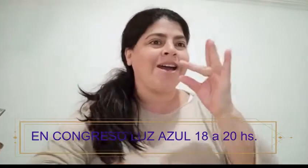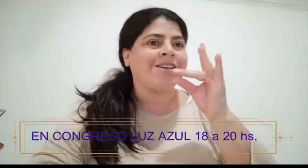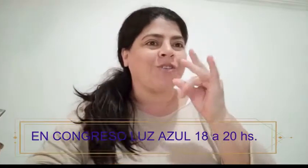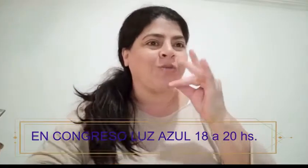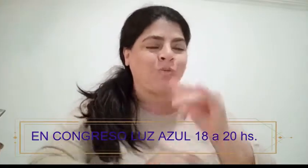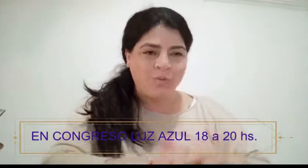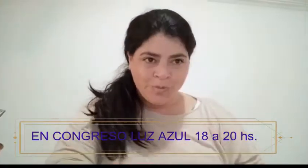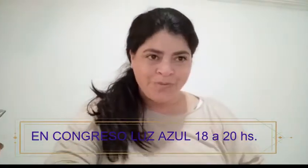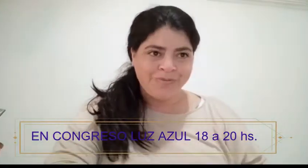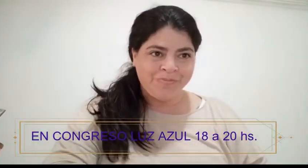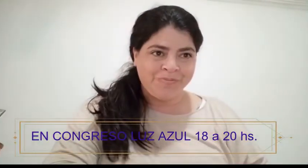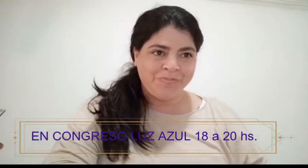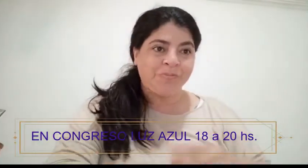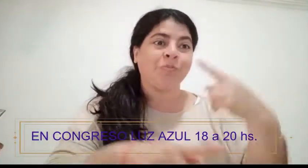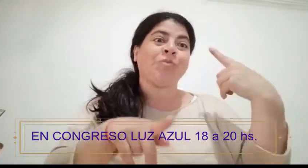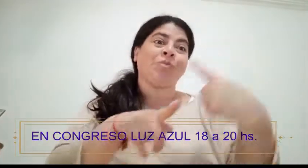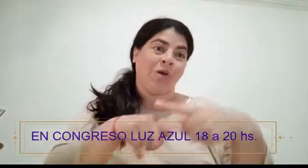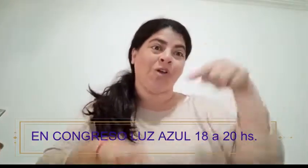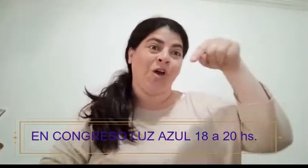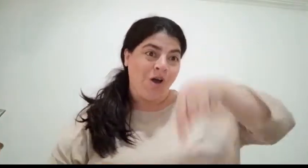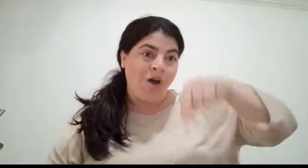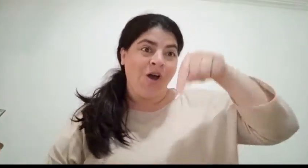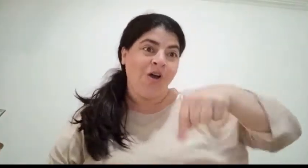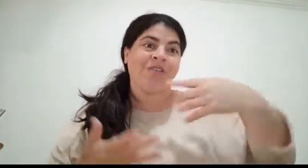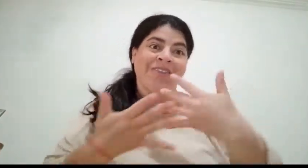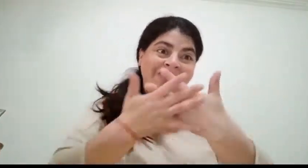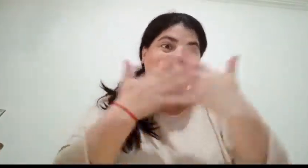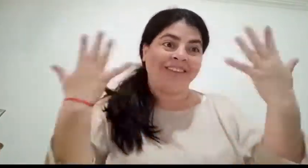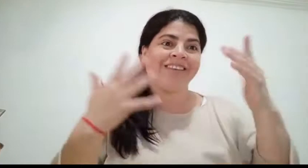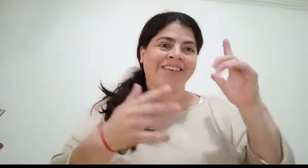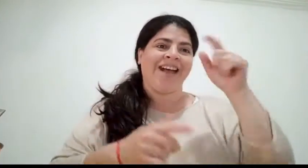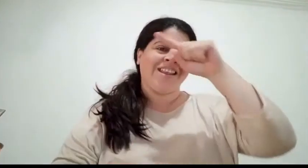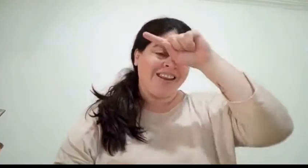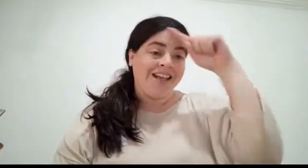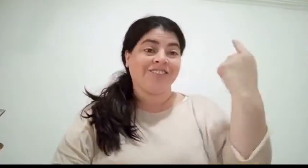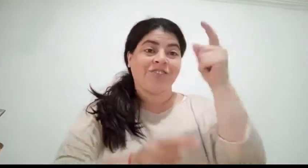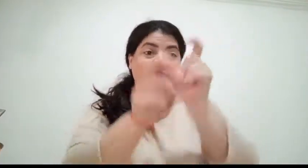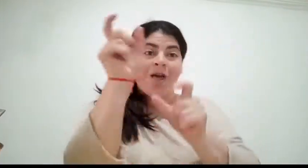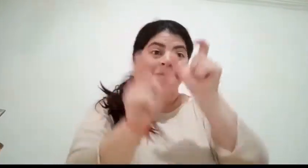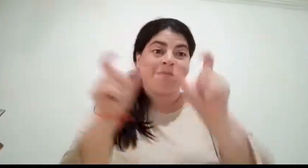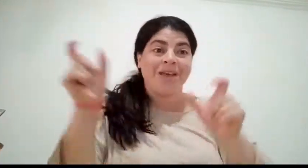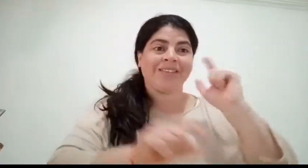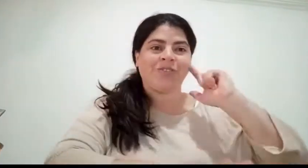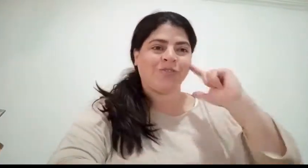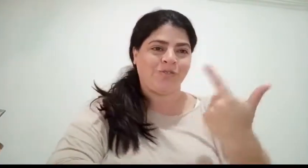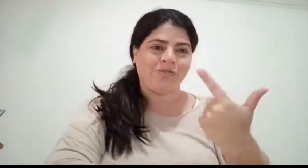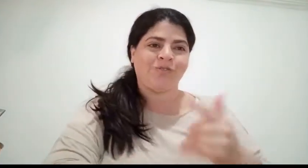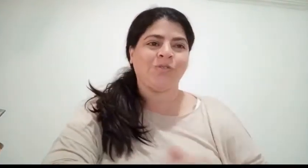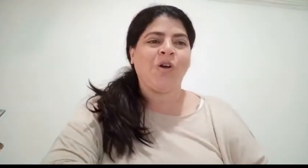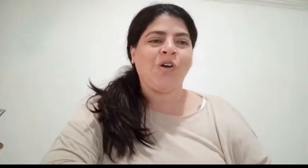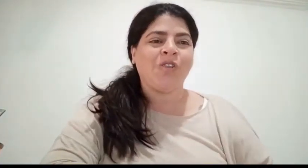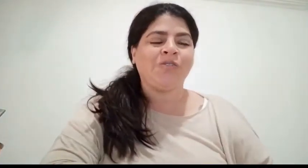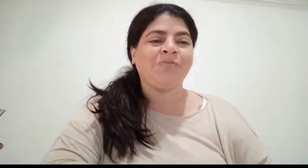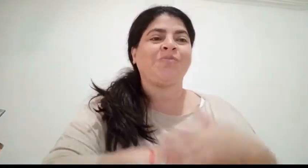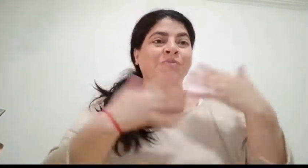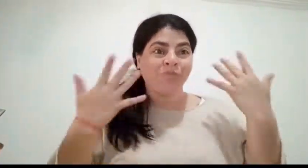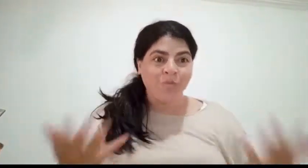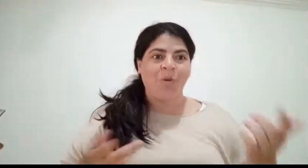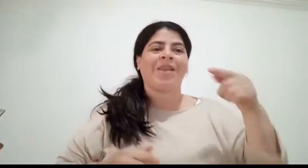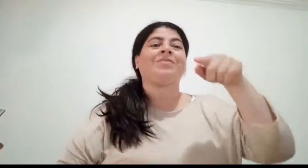la comunidad está no, la batidión tampoco. O sea que se está con una democracia que en principio no se mira en la facción. En